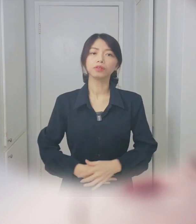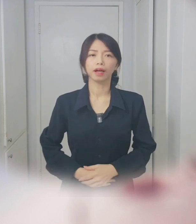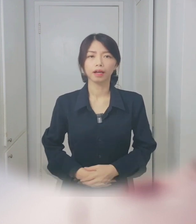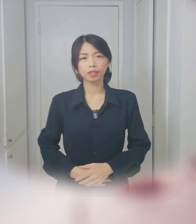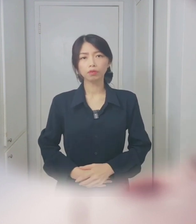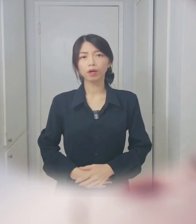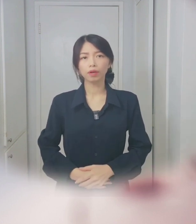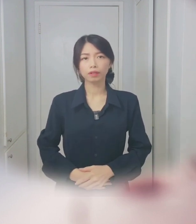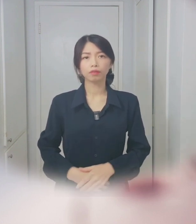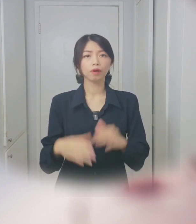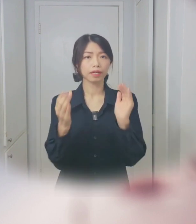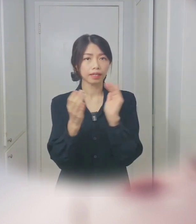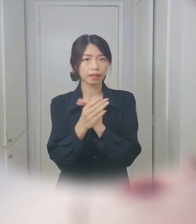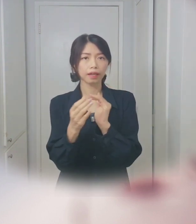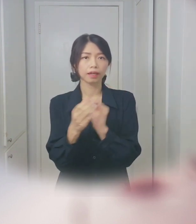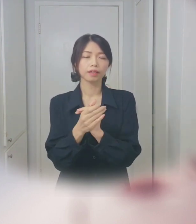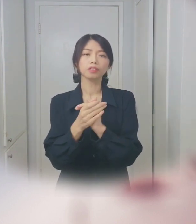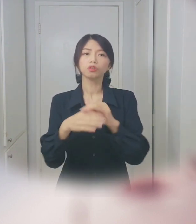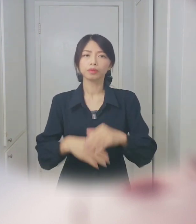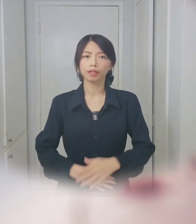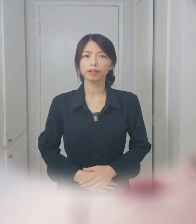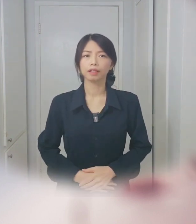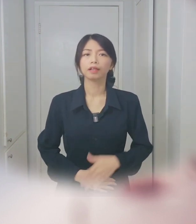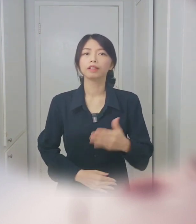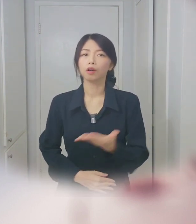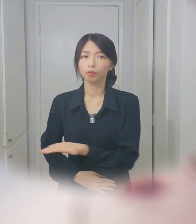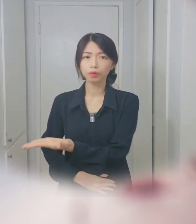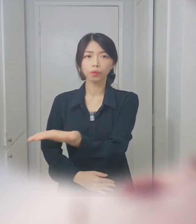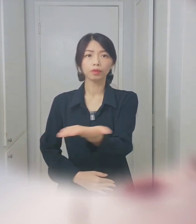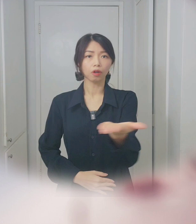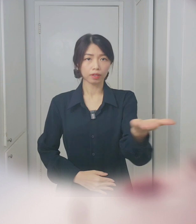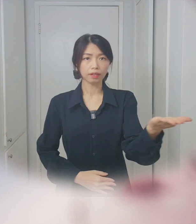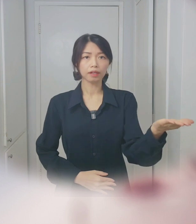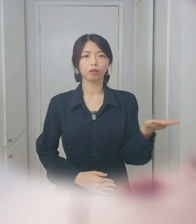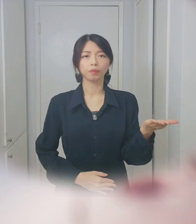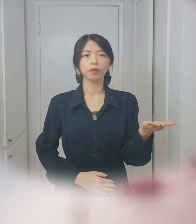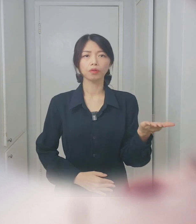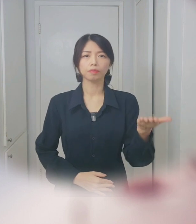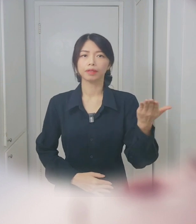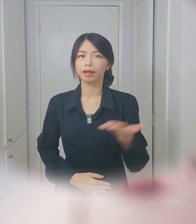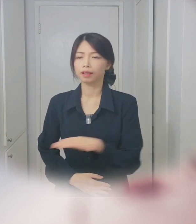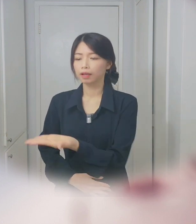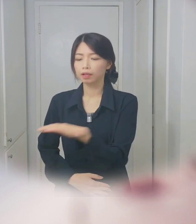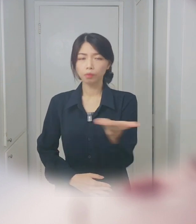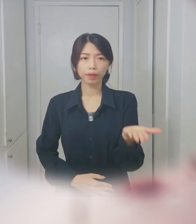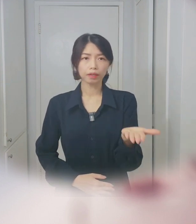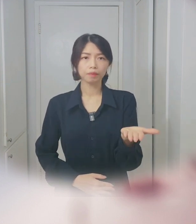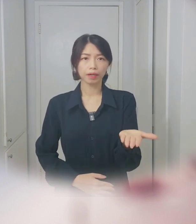친구들아 친구라고 하는 제 수어가 있긴 한데 친구보다는 여러분 혹은 너희들 이렇게 표현해 줬습니다.